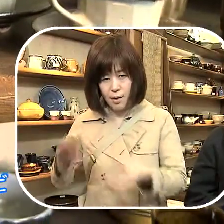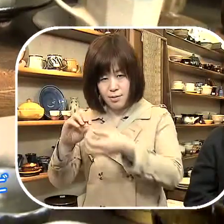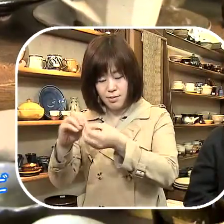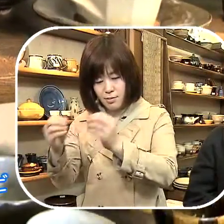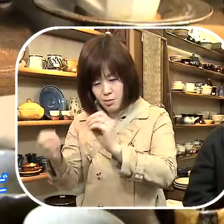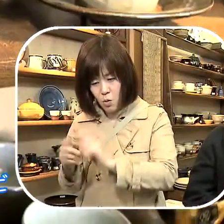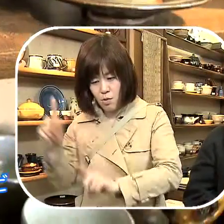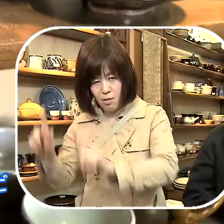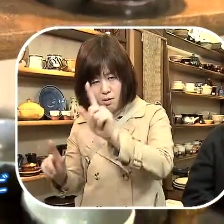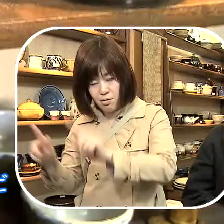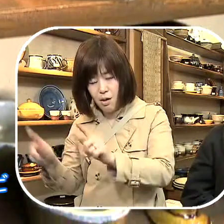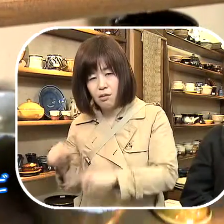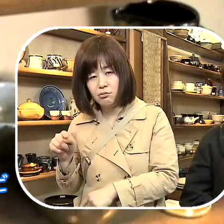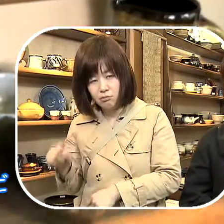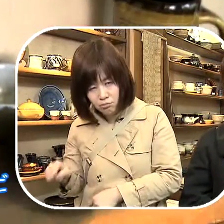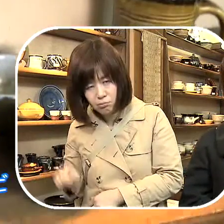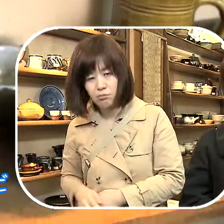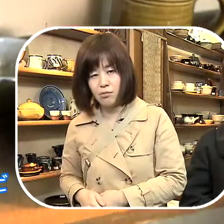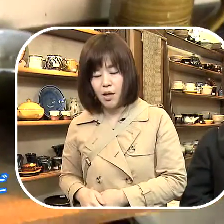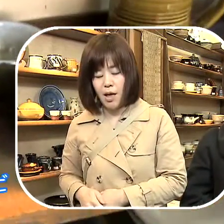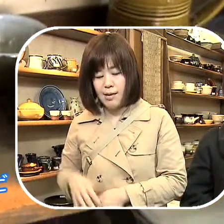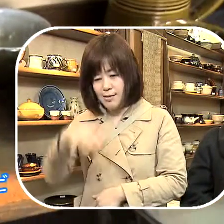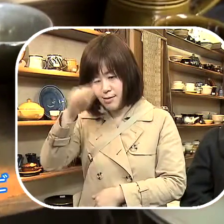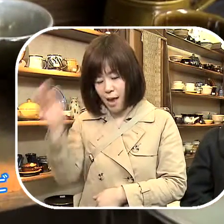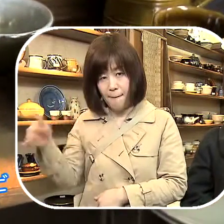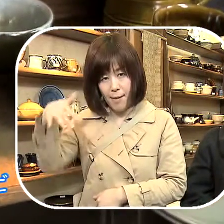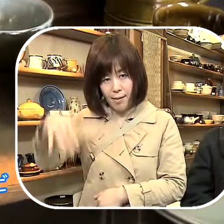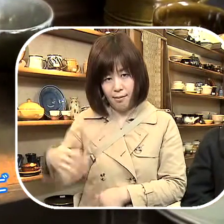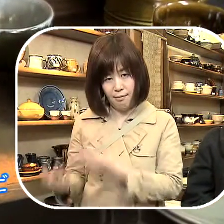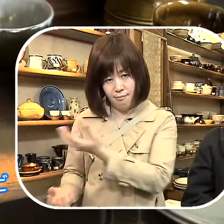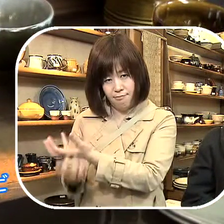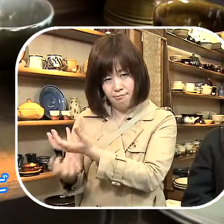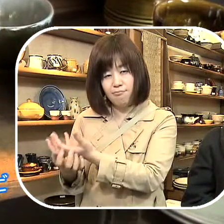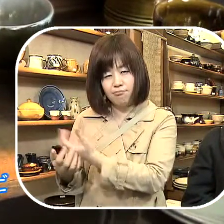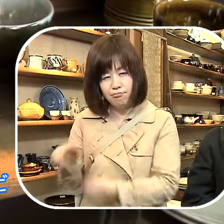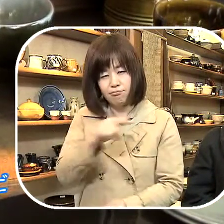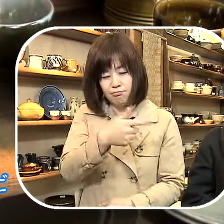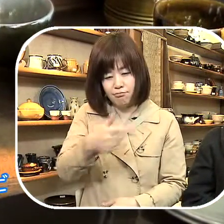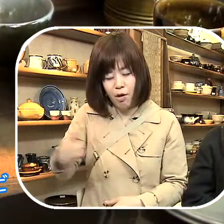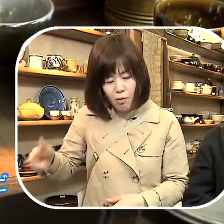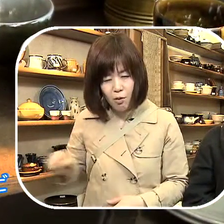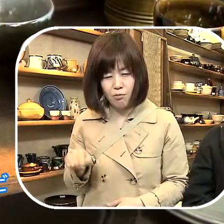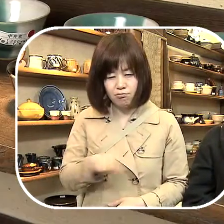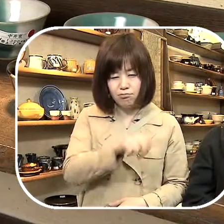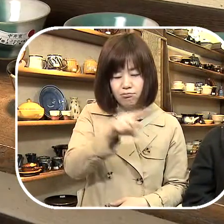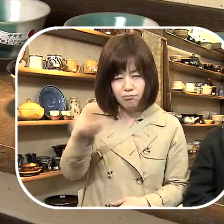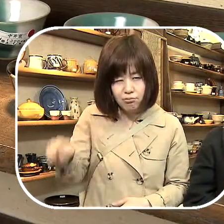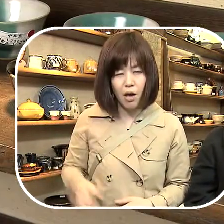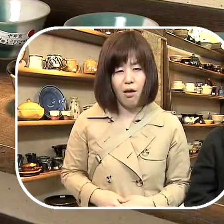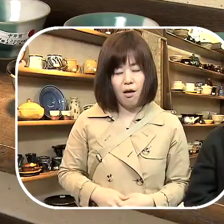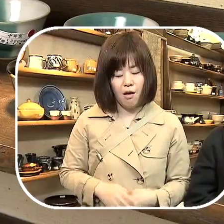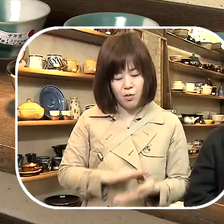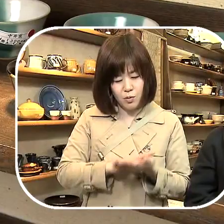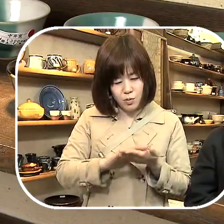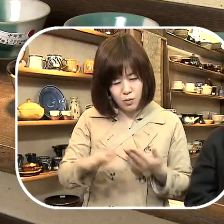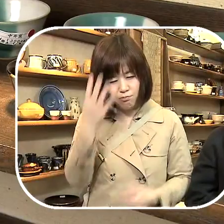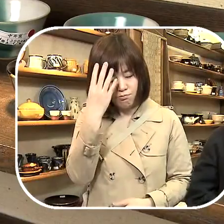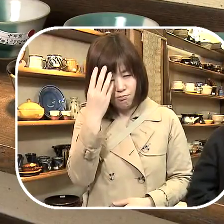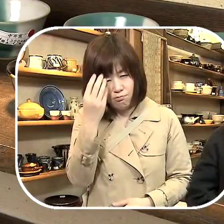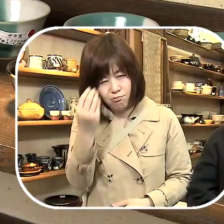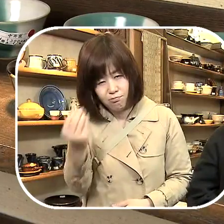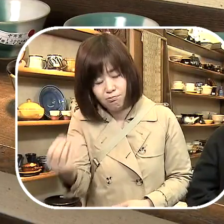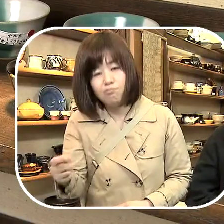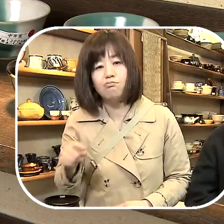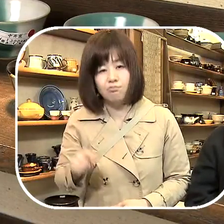落ち着いた色と形の山根窯など、陶磁器は